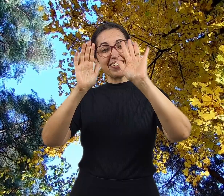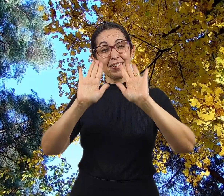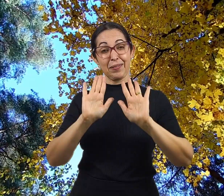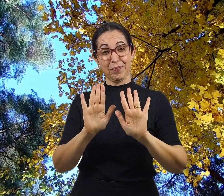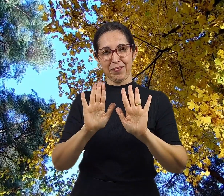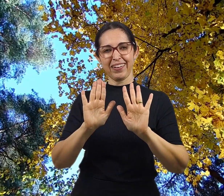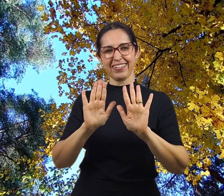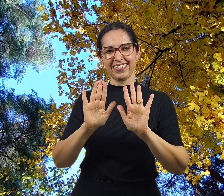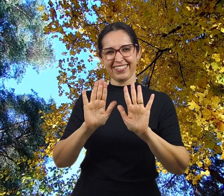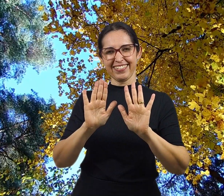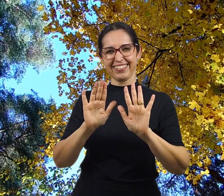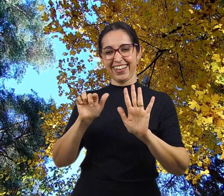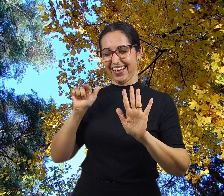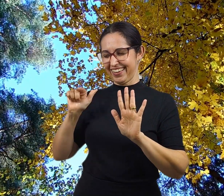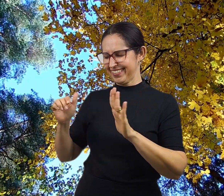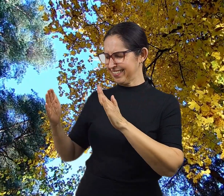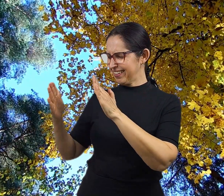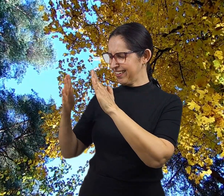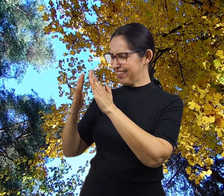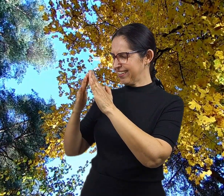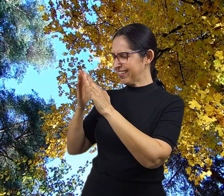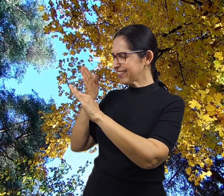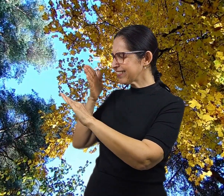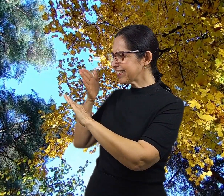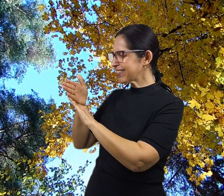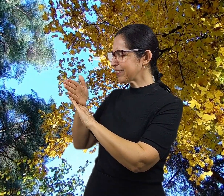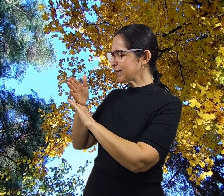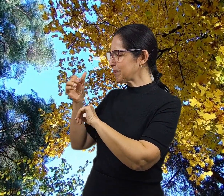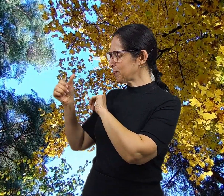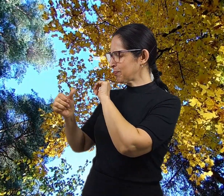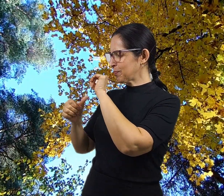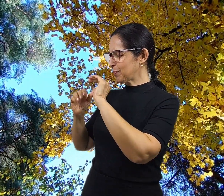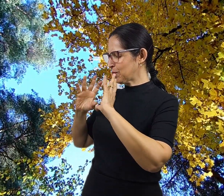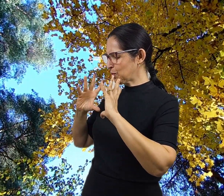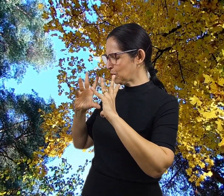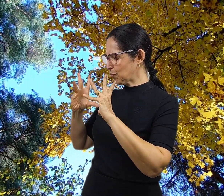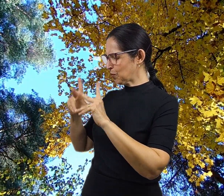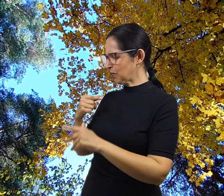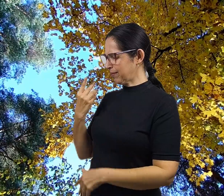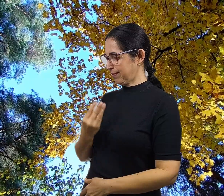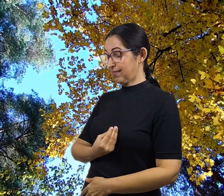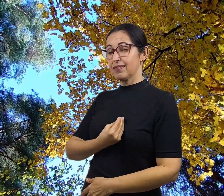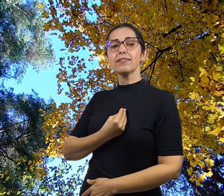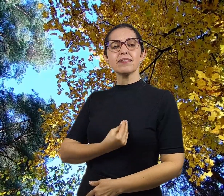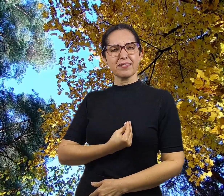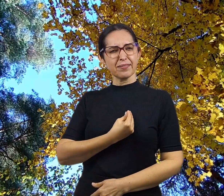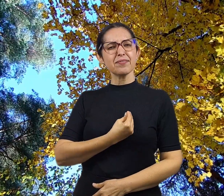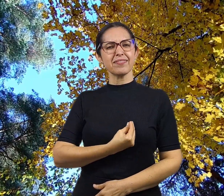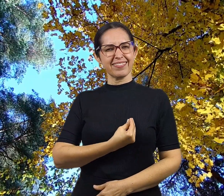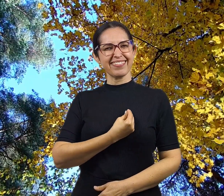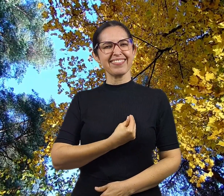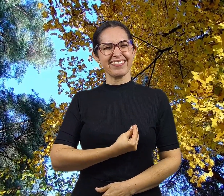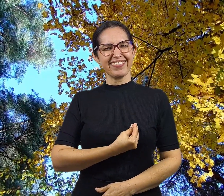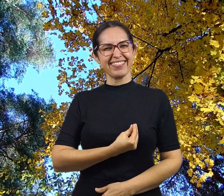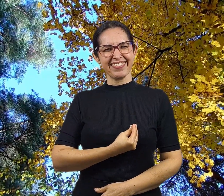nós encontramos Betel, Ele mudou tudo em nós. E nós entendemos uma coisa: nós